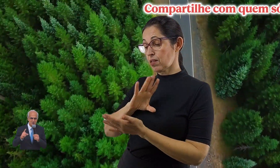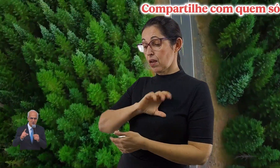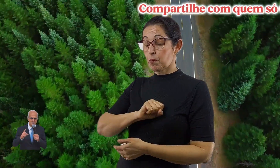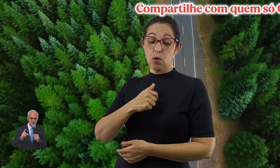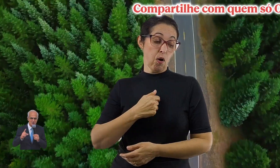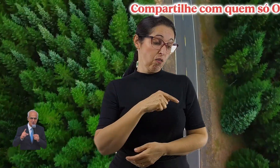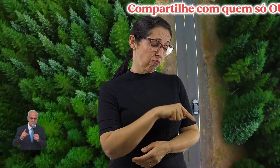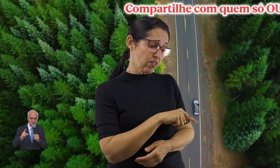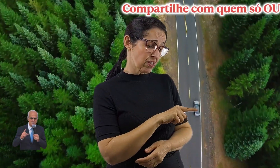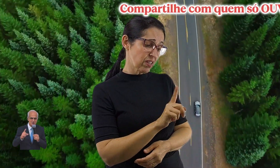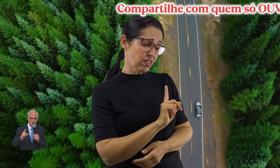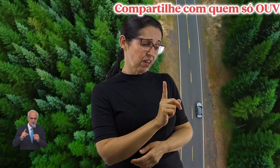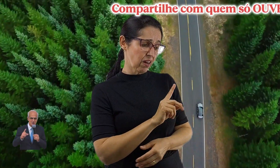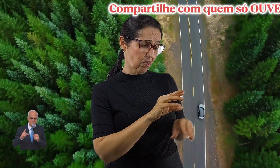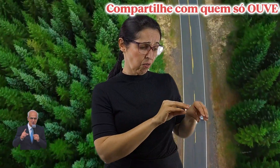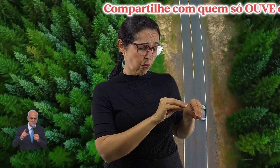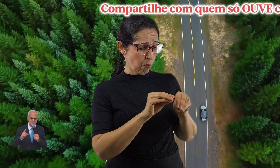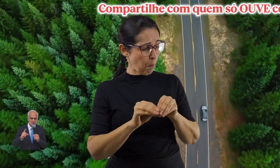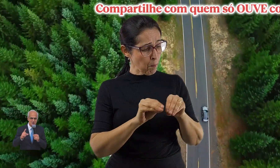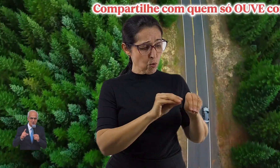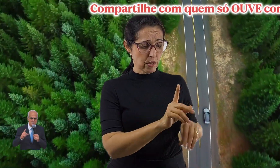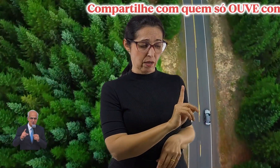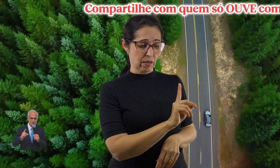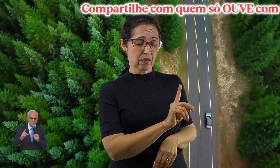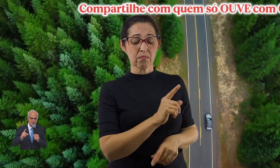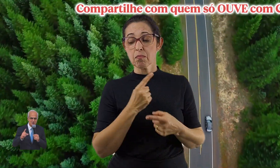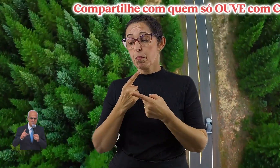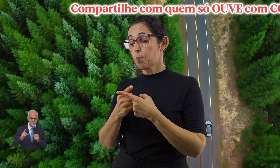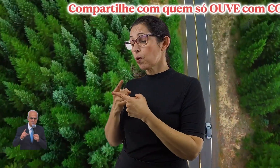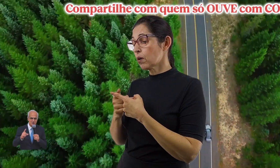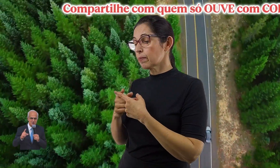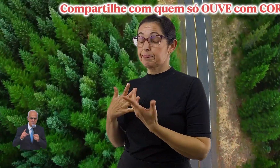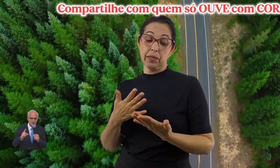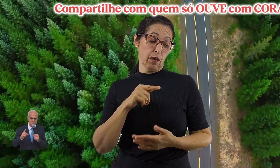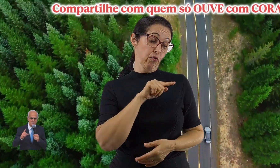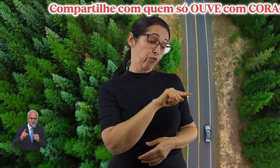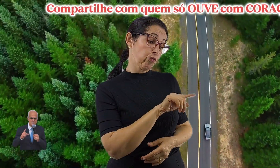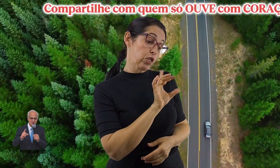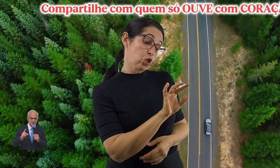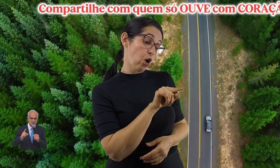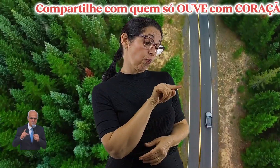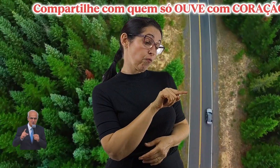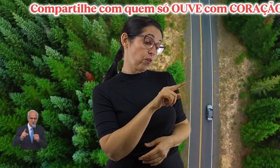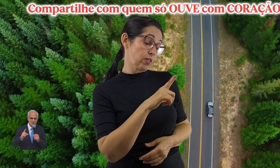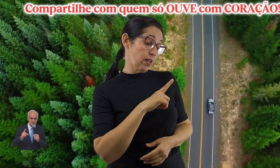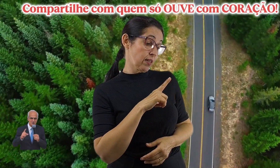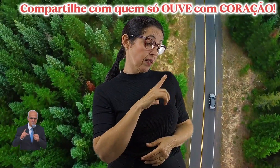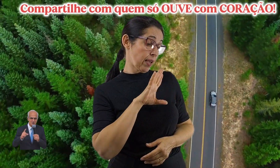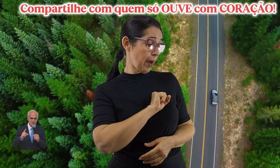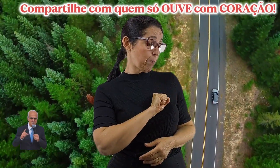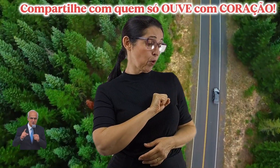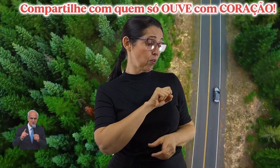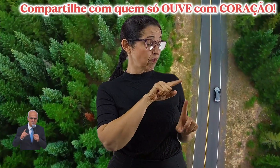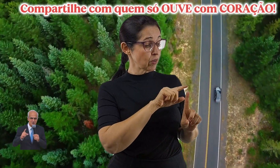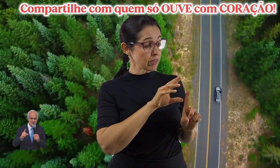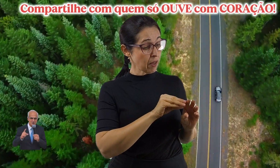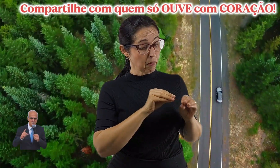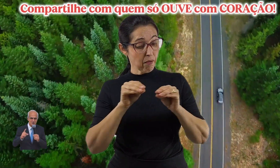muda não. Não muda não. É assim, por quê? Eu disse, porque você é a única que tem amor no coração aqui, vai embora. Como é que nós vamos ficar sem